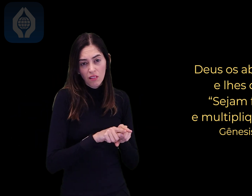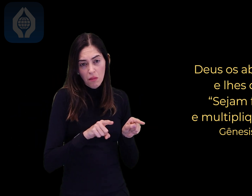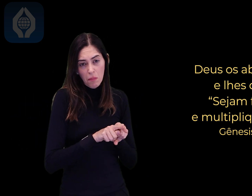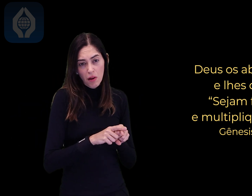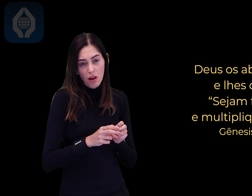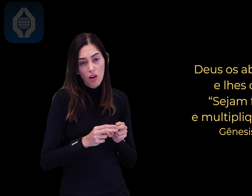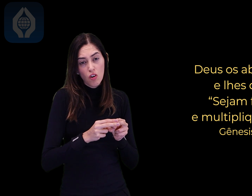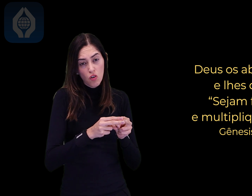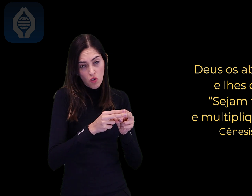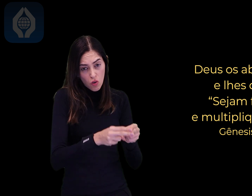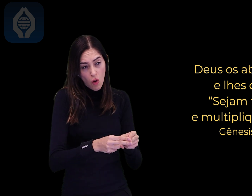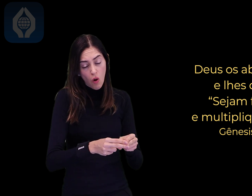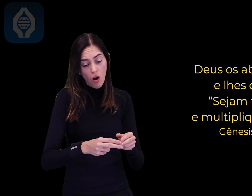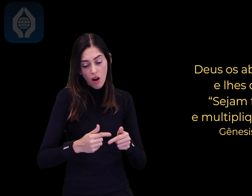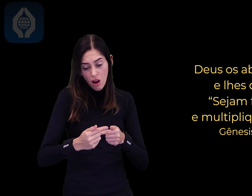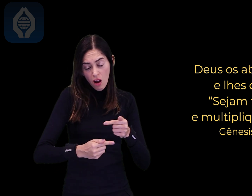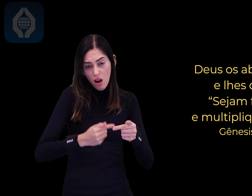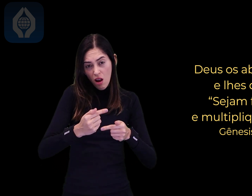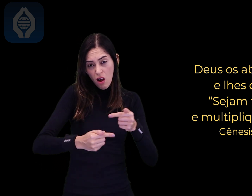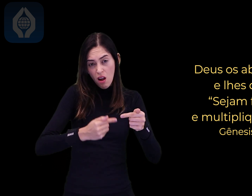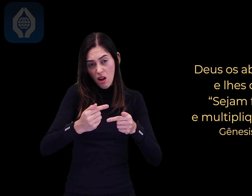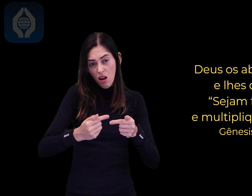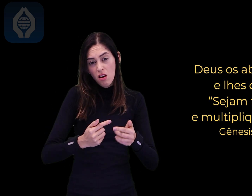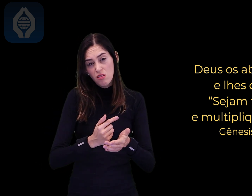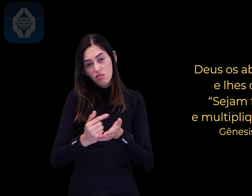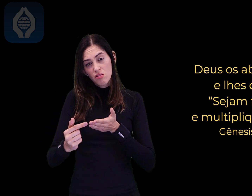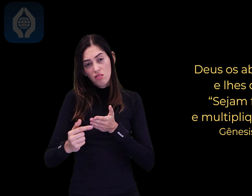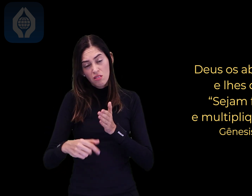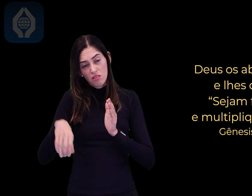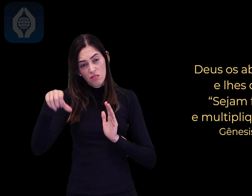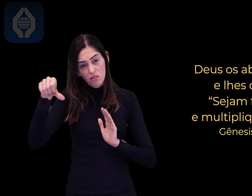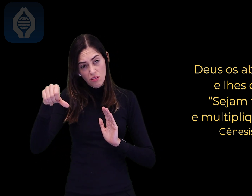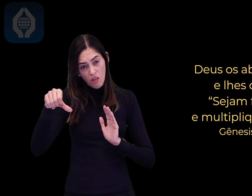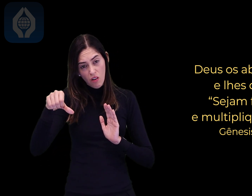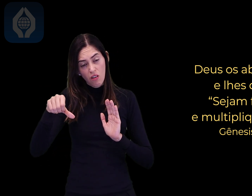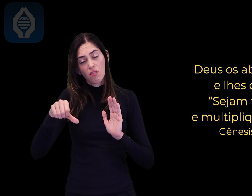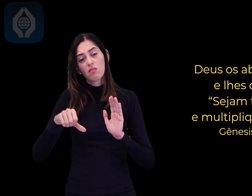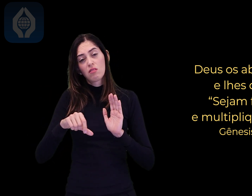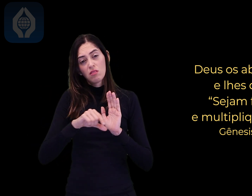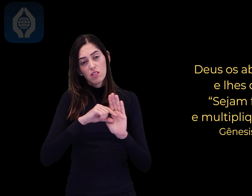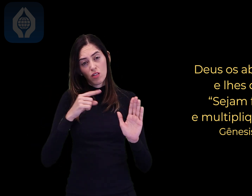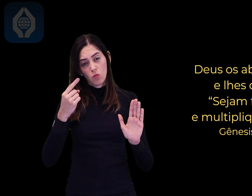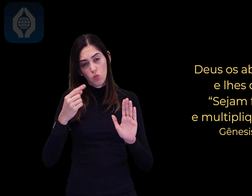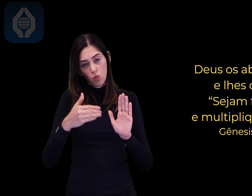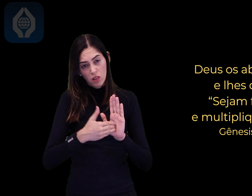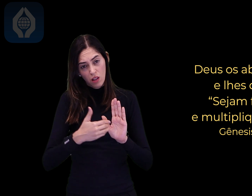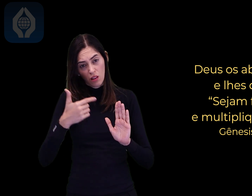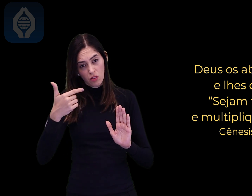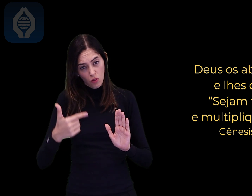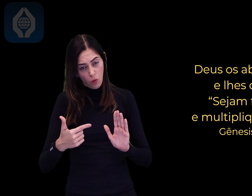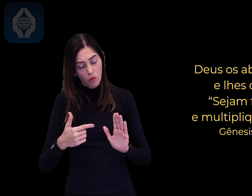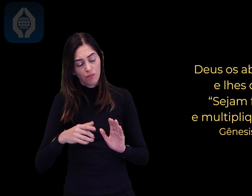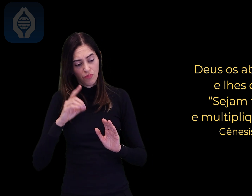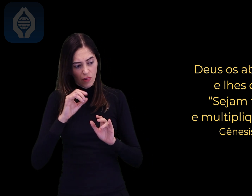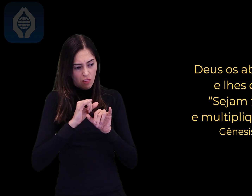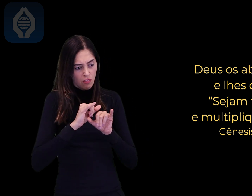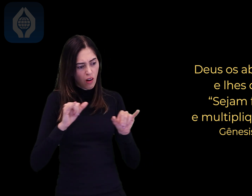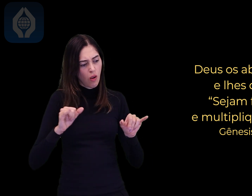Gênesis 1:28 e Gênesis 9, de 1 a 2? Deus disse a Adão e a Noé que se multiplicasse e dominasse todos